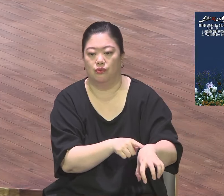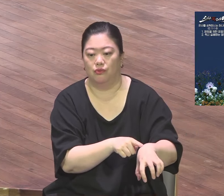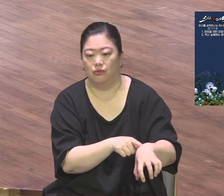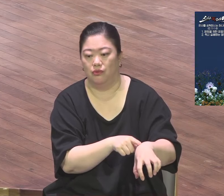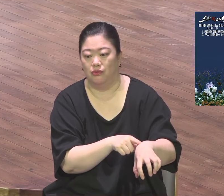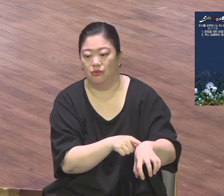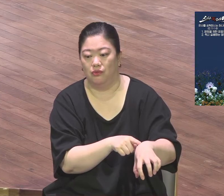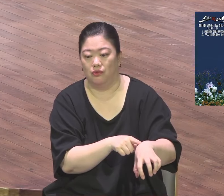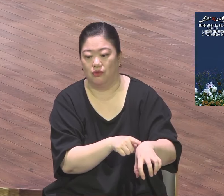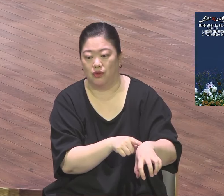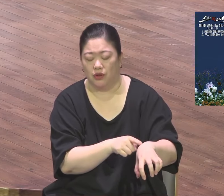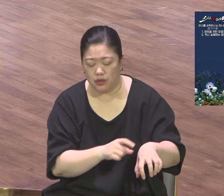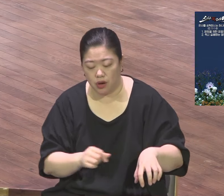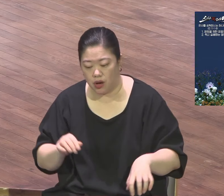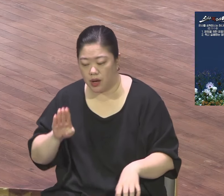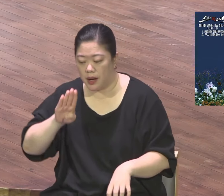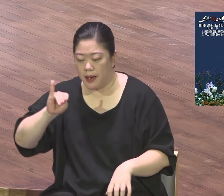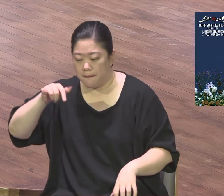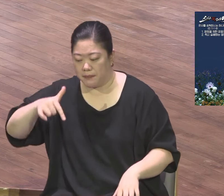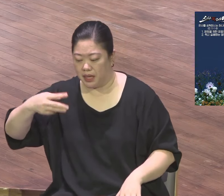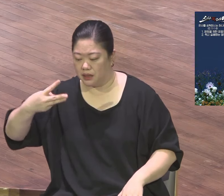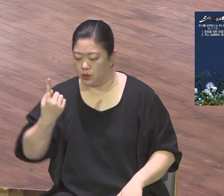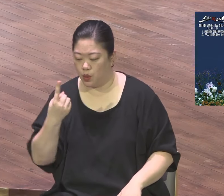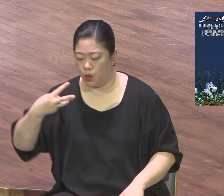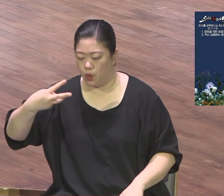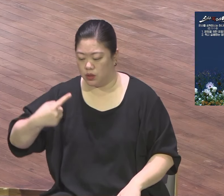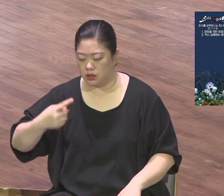없이 은약적 도전해 나가는 것입니다.